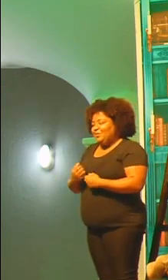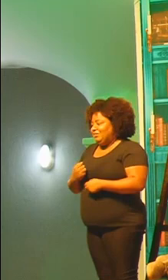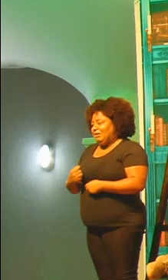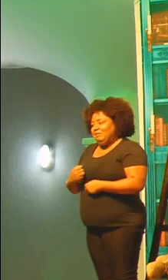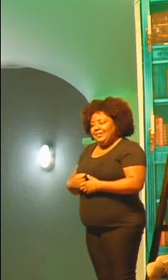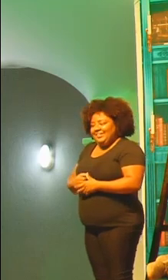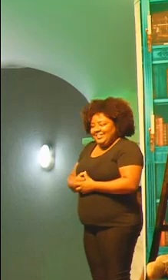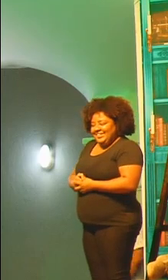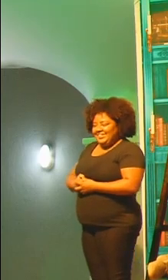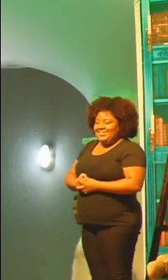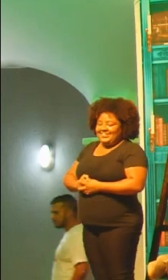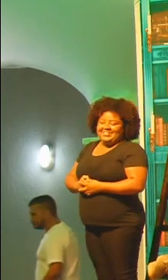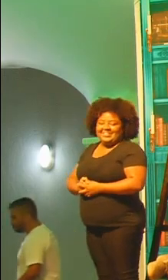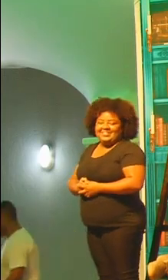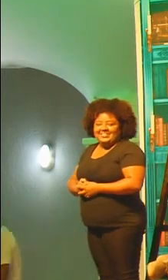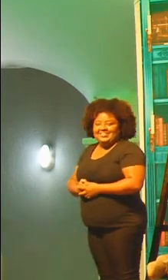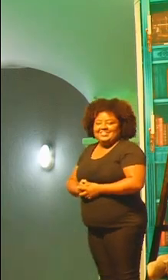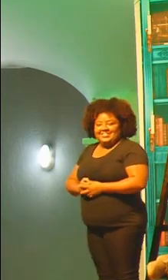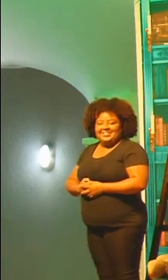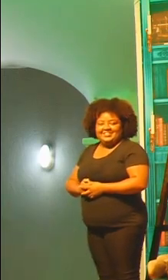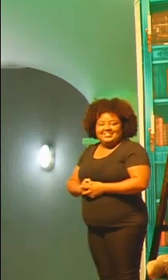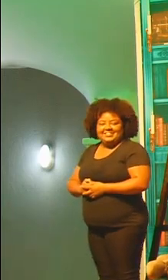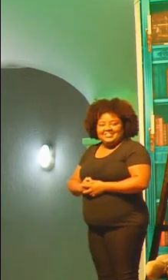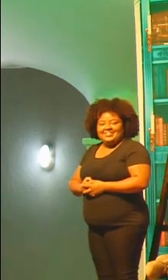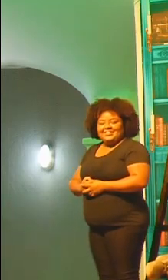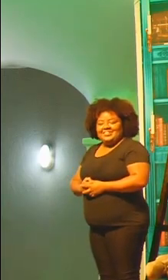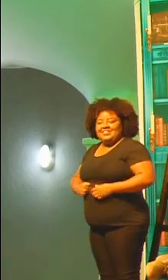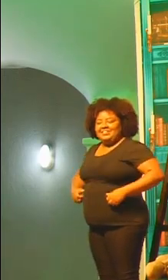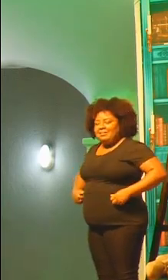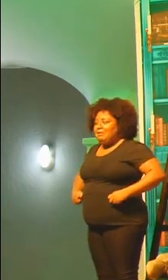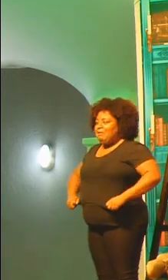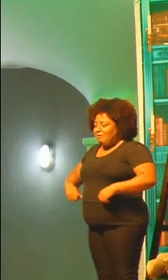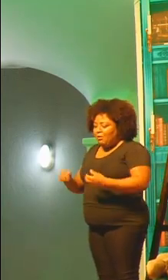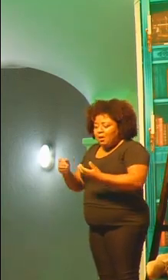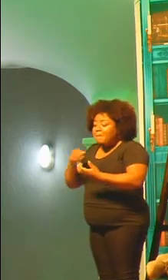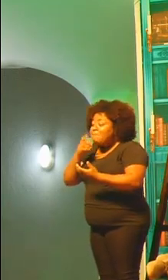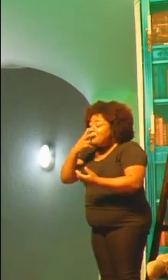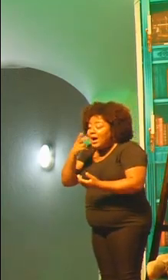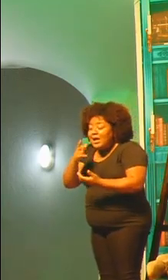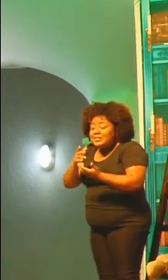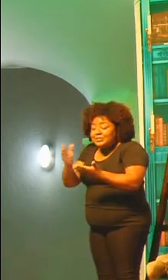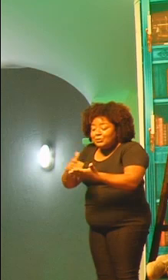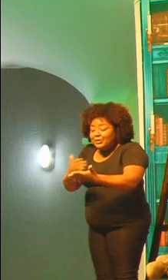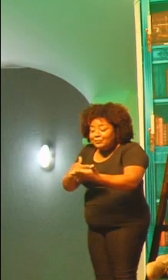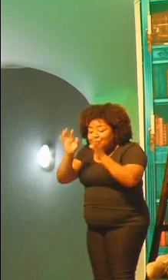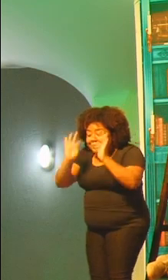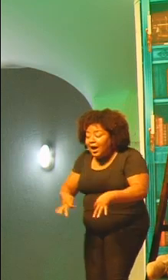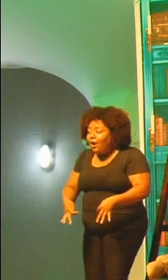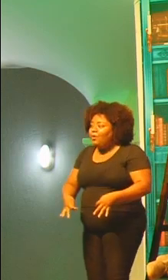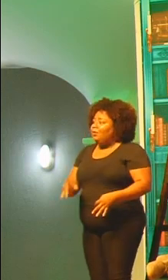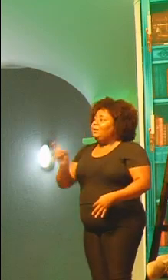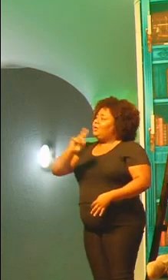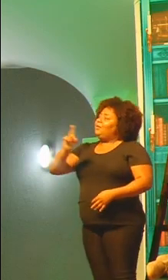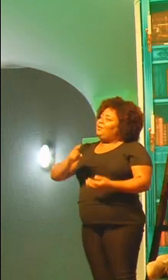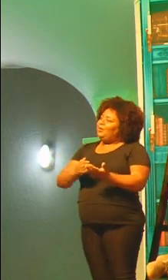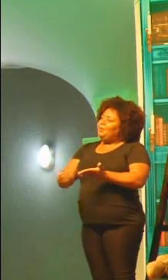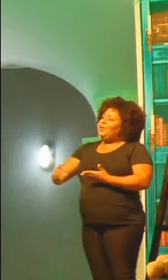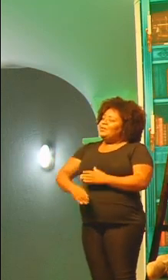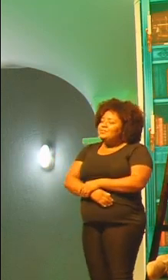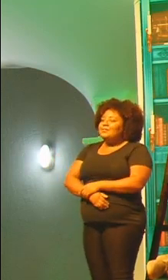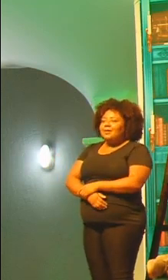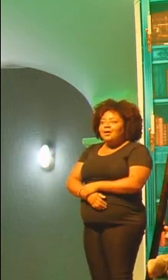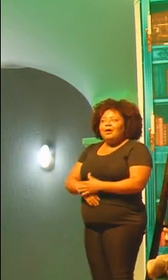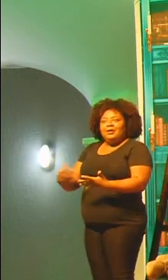É logo um golpe. Parece que é o final do livro e é só o começo. É arrebatador, né? É